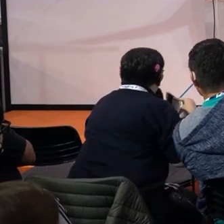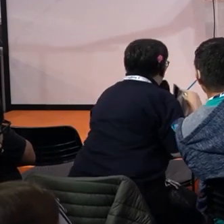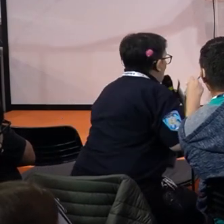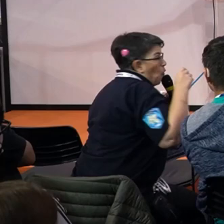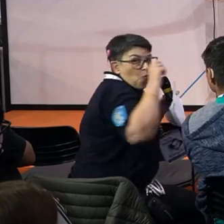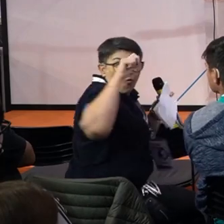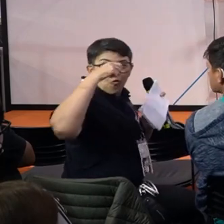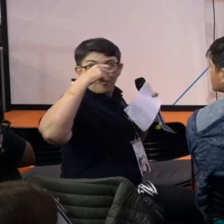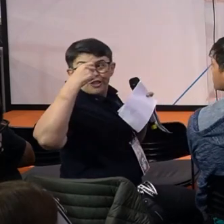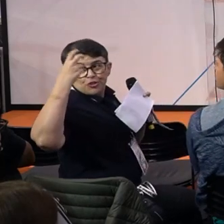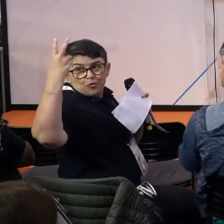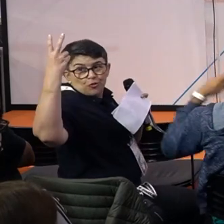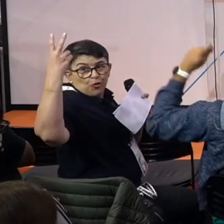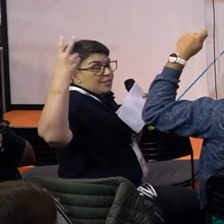vídeo 2.